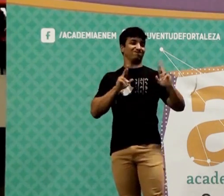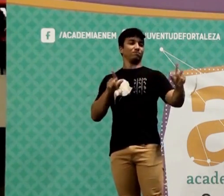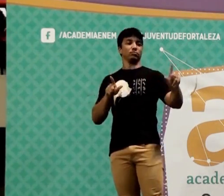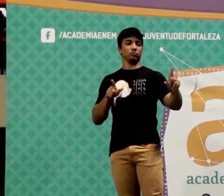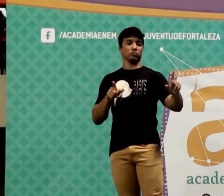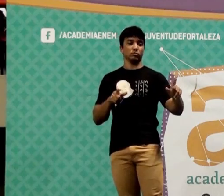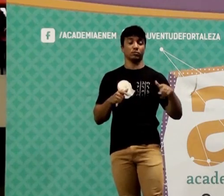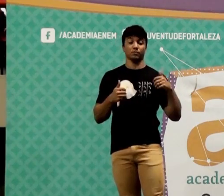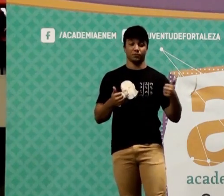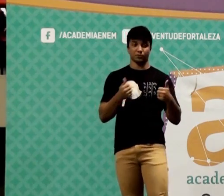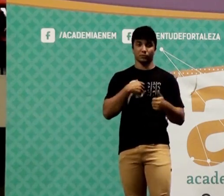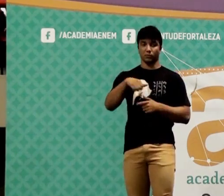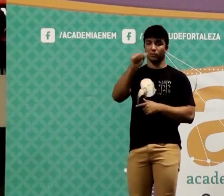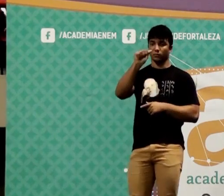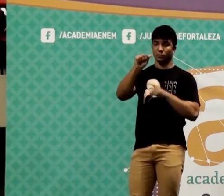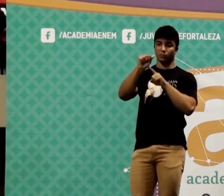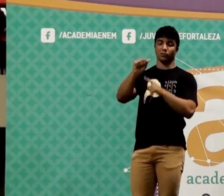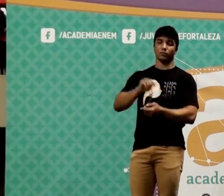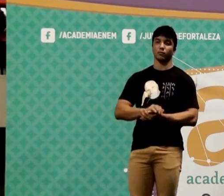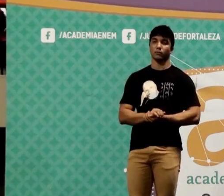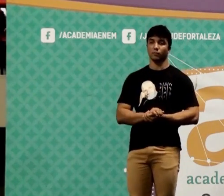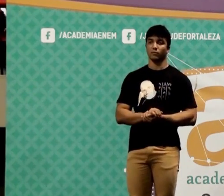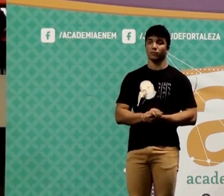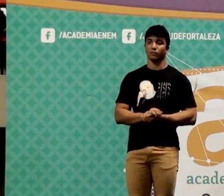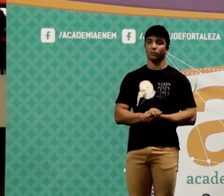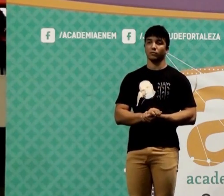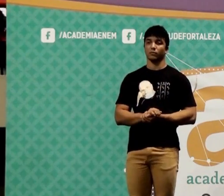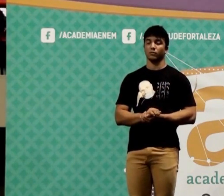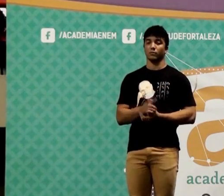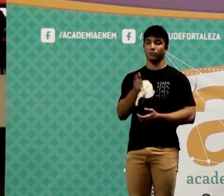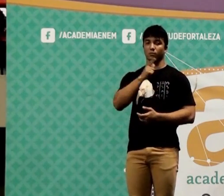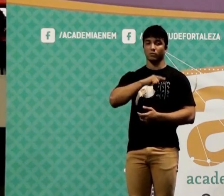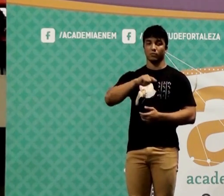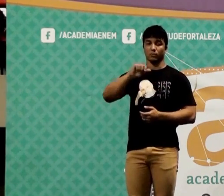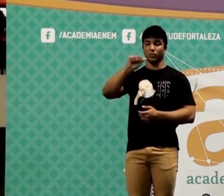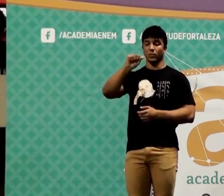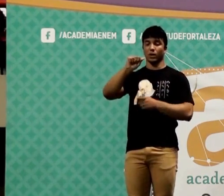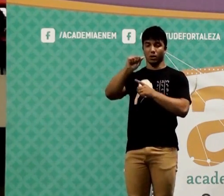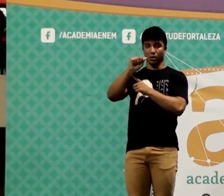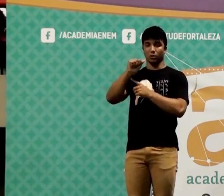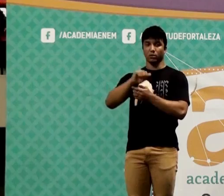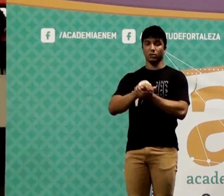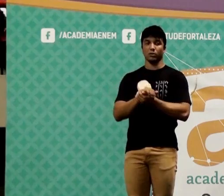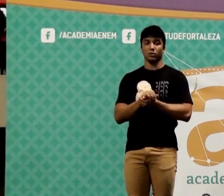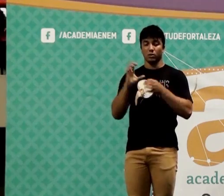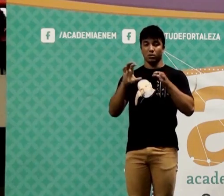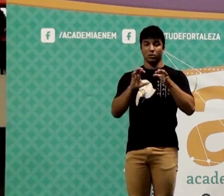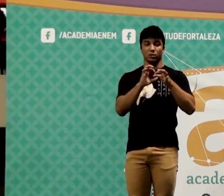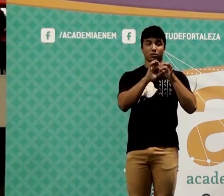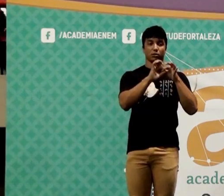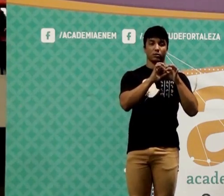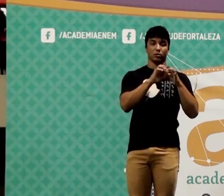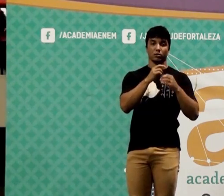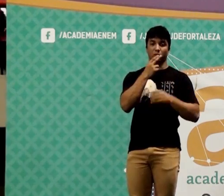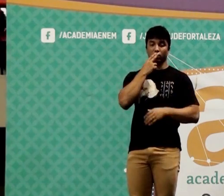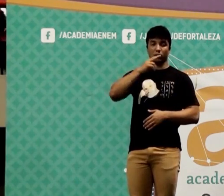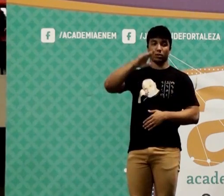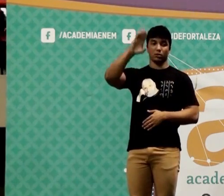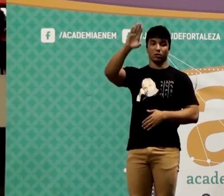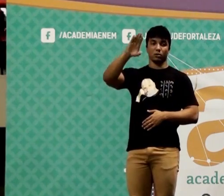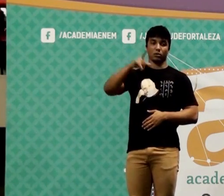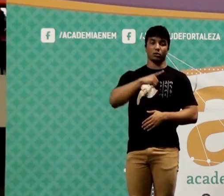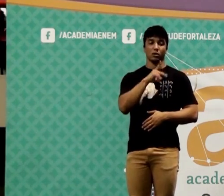que propriamente sobre a Idade Média. Um exemplo está exposto no texto. Eu quero um